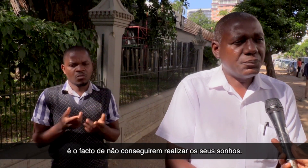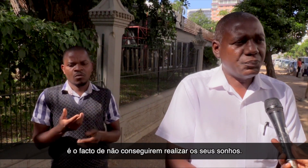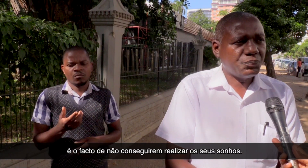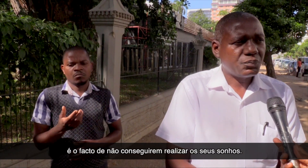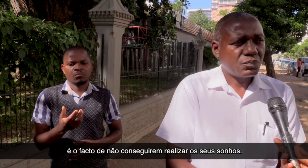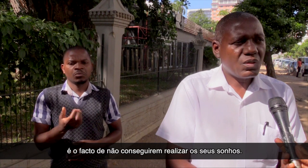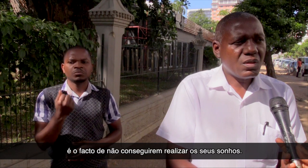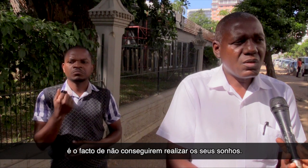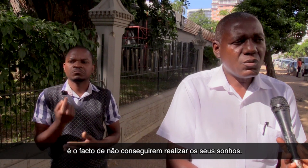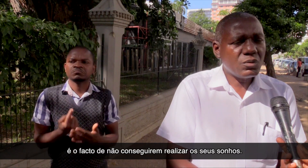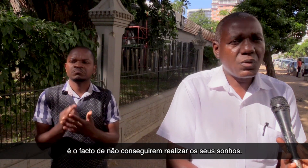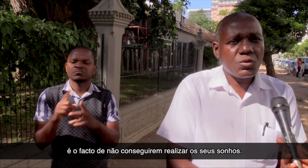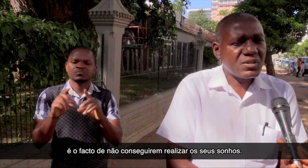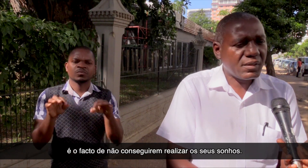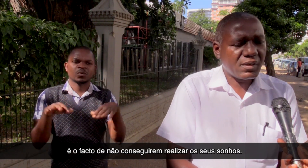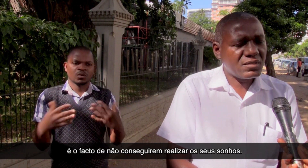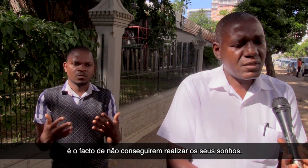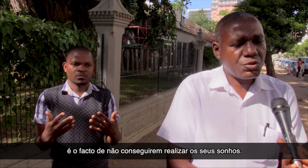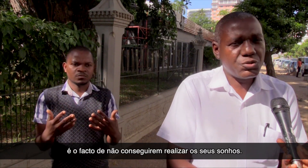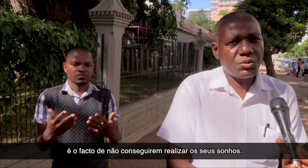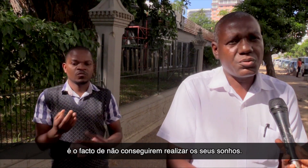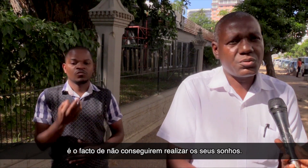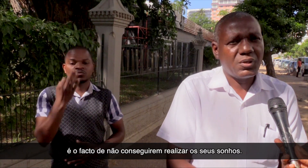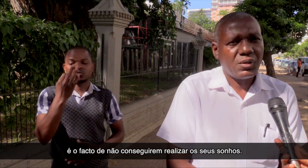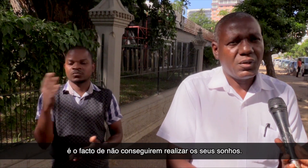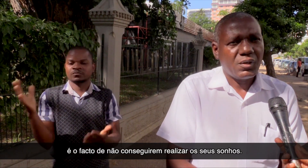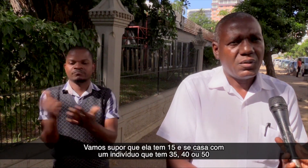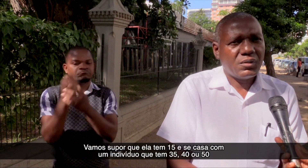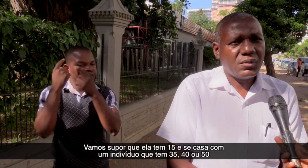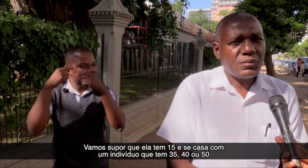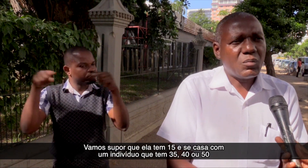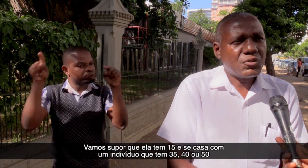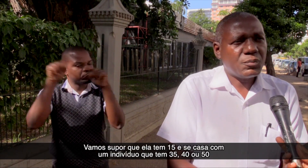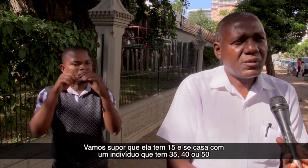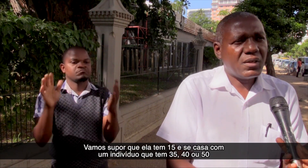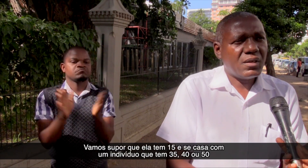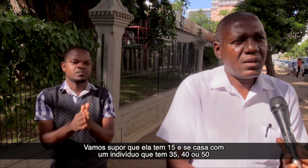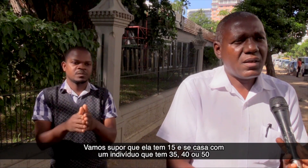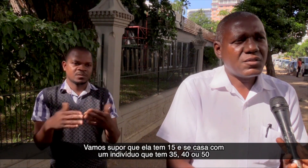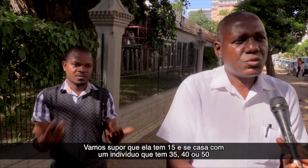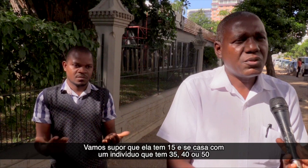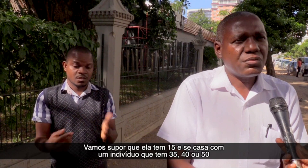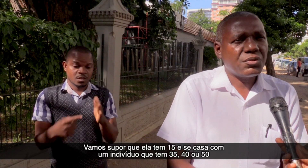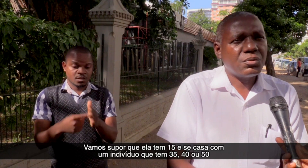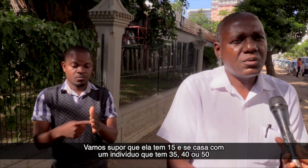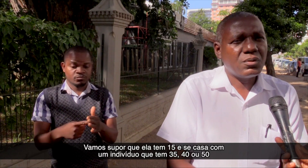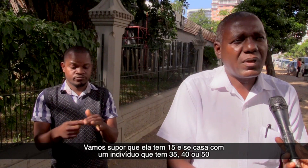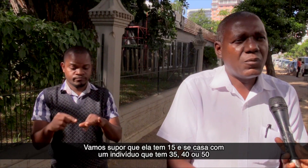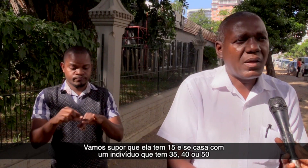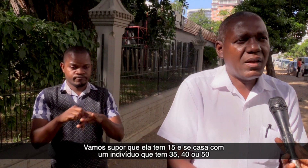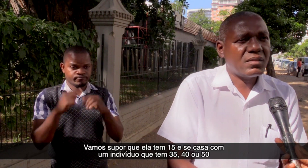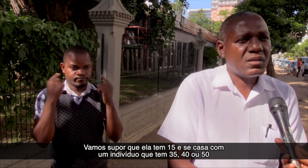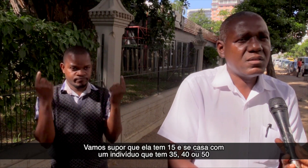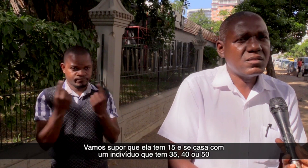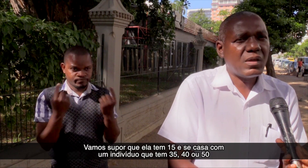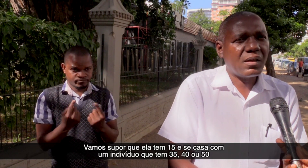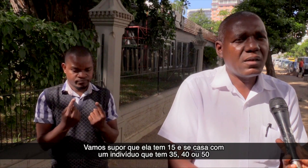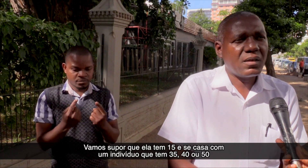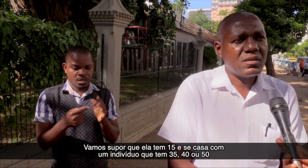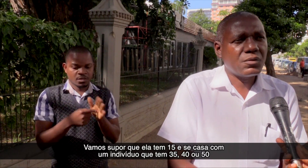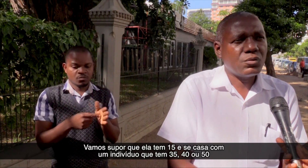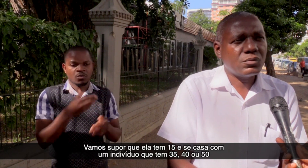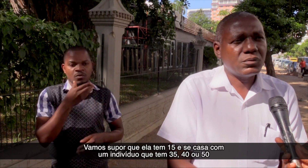delas não conseguirem realizar os seus sonhos. Vamos lá supor que ela casa-se com um indivíduo, ela tem